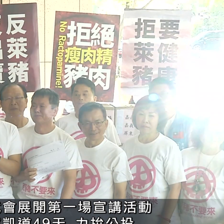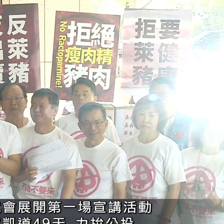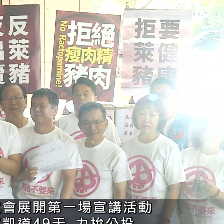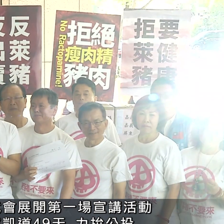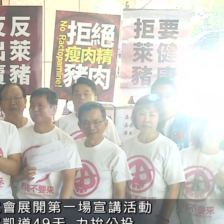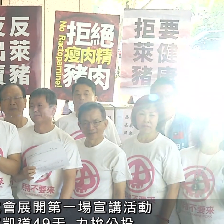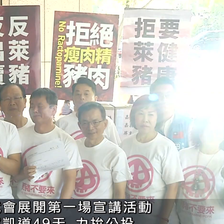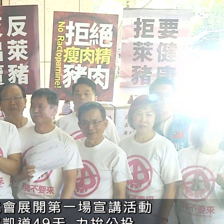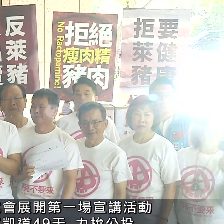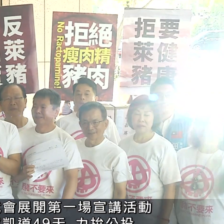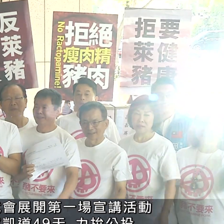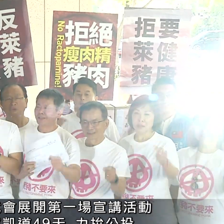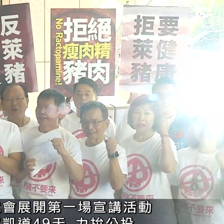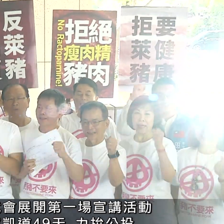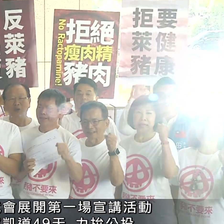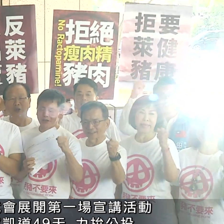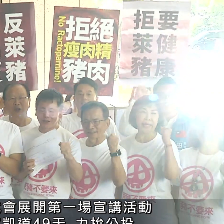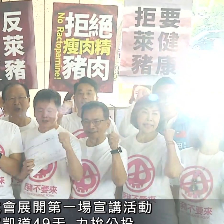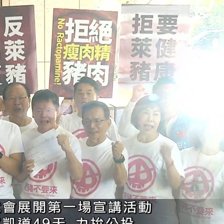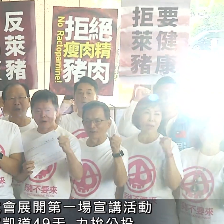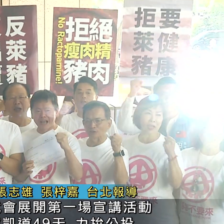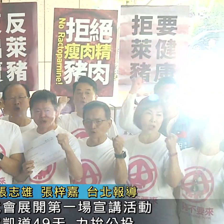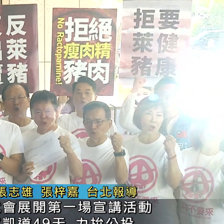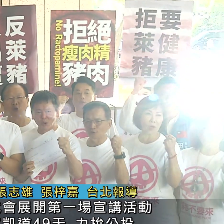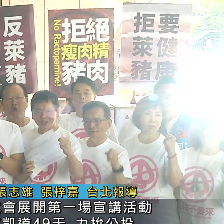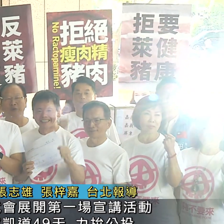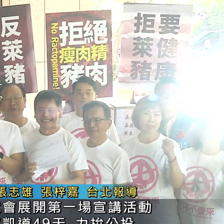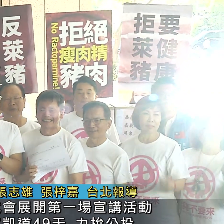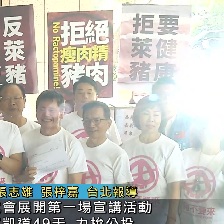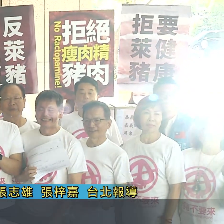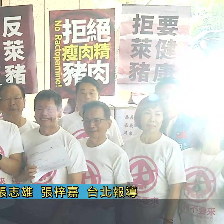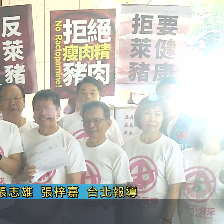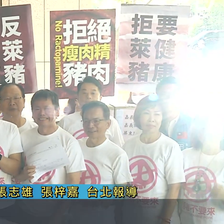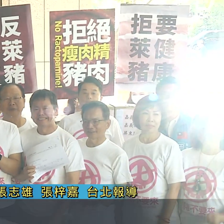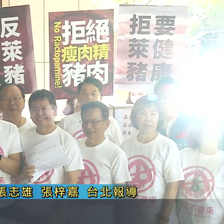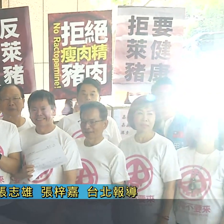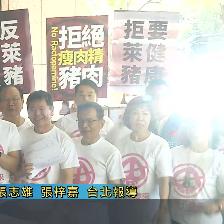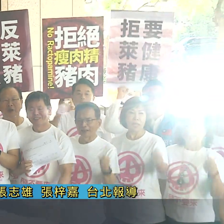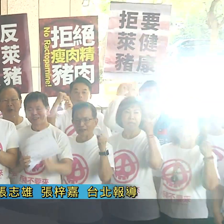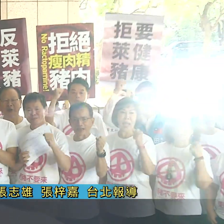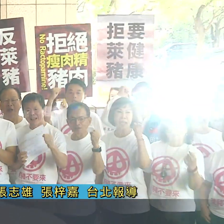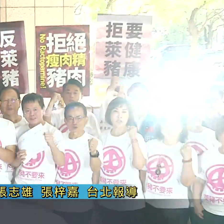且宣布将夜宿改到49天，力拼公投。记者台北综合报道。